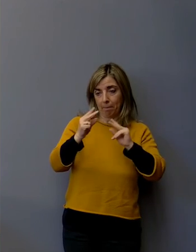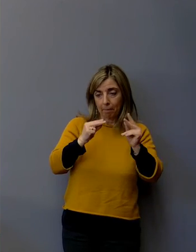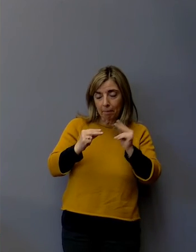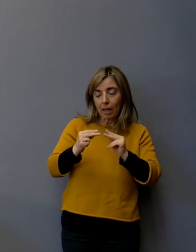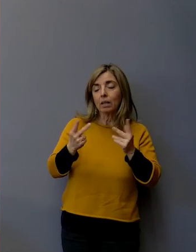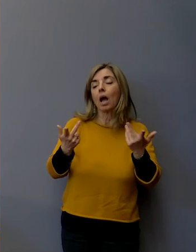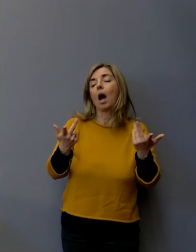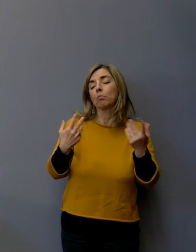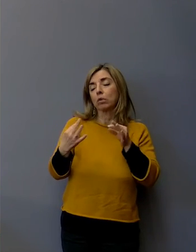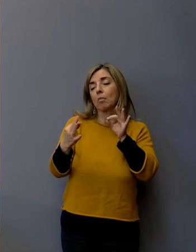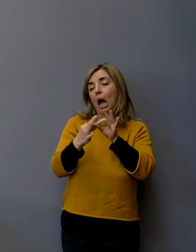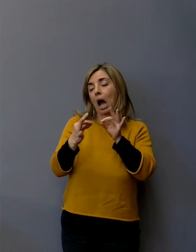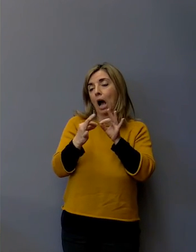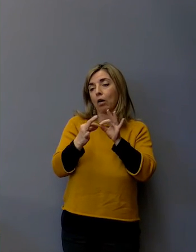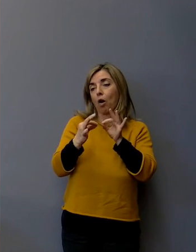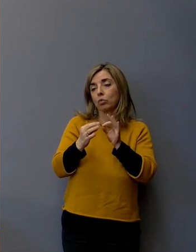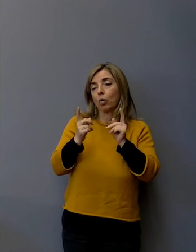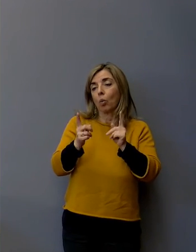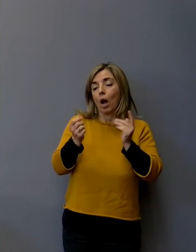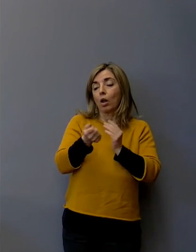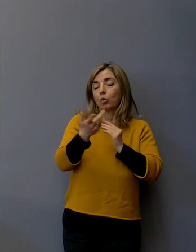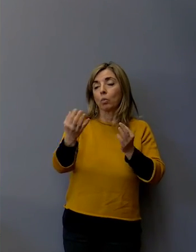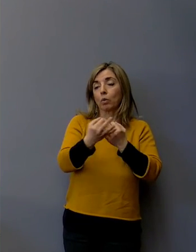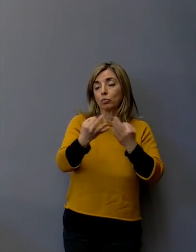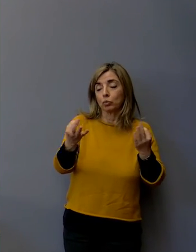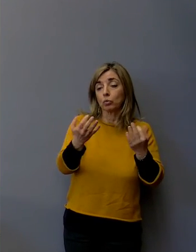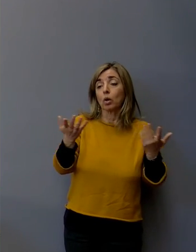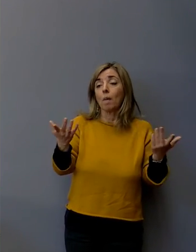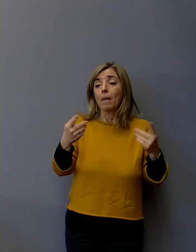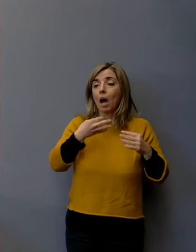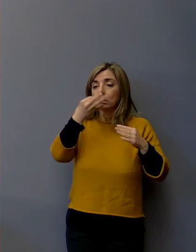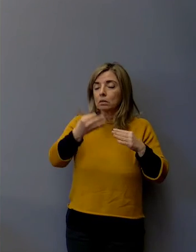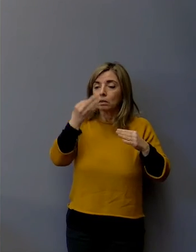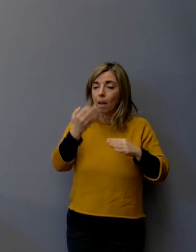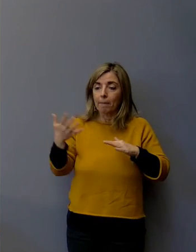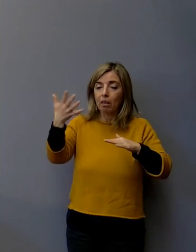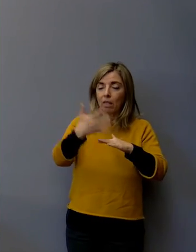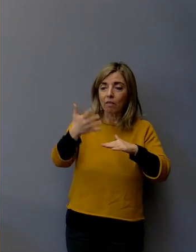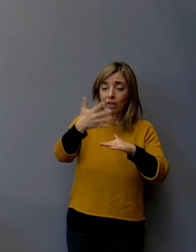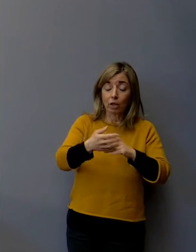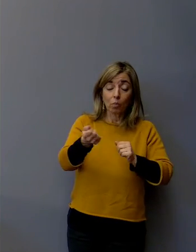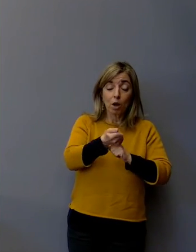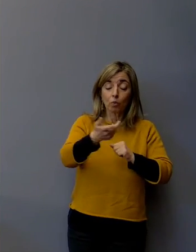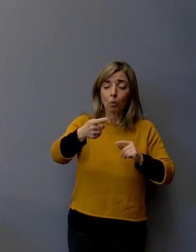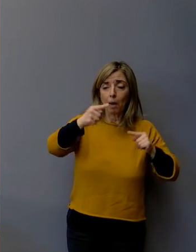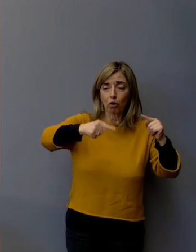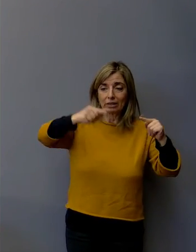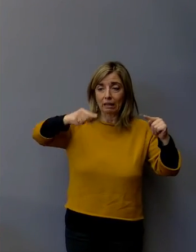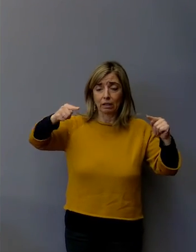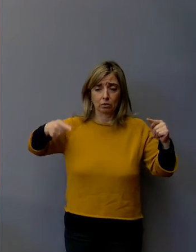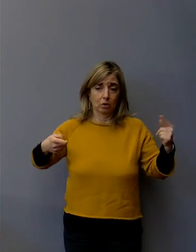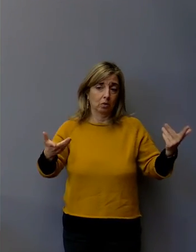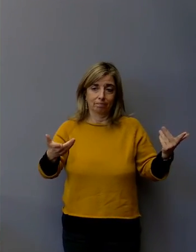corretto però intervenire sempre maniera strumentale con numeri statistici secondo me non si fa un favore la città di gelo